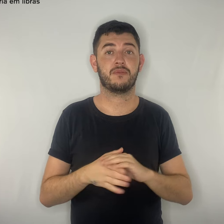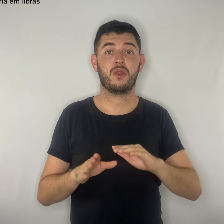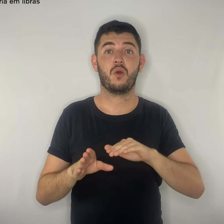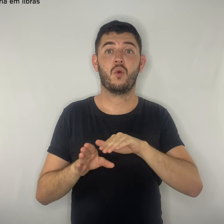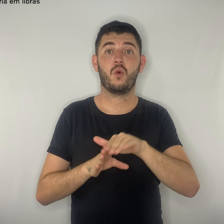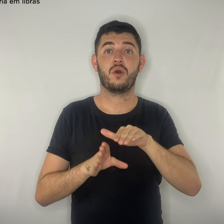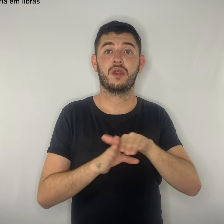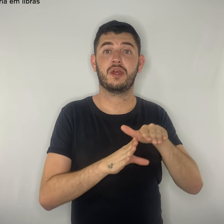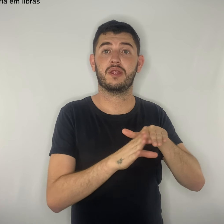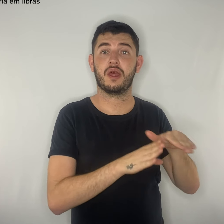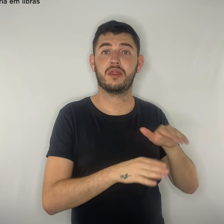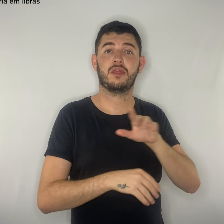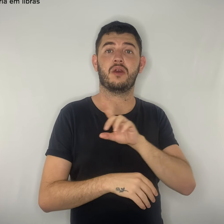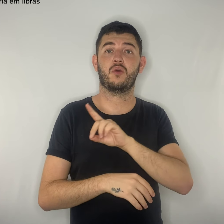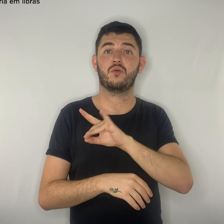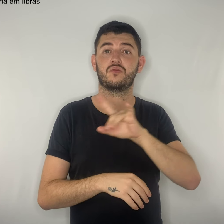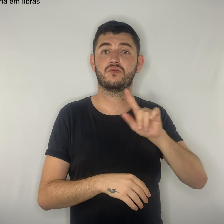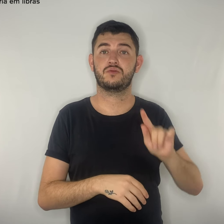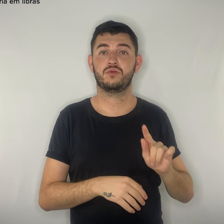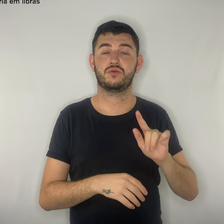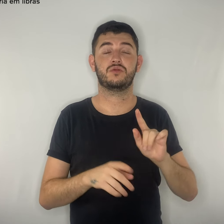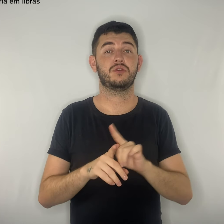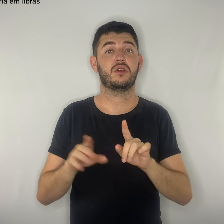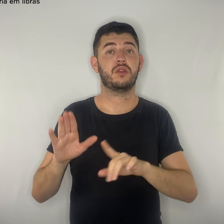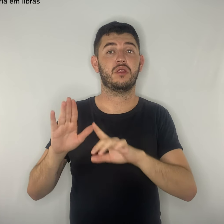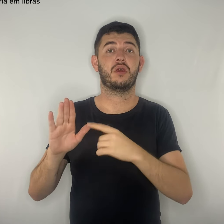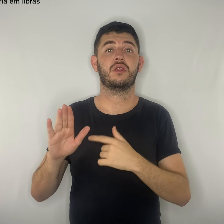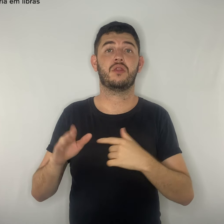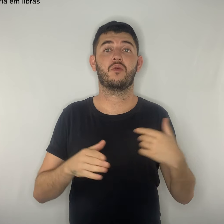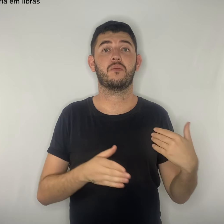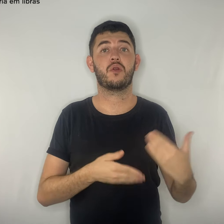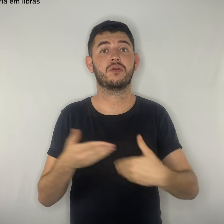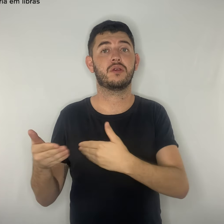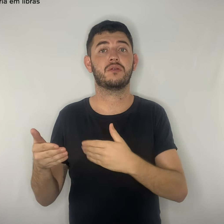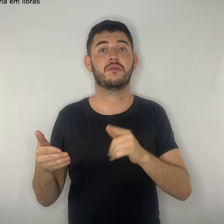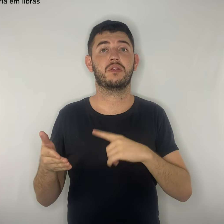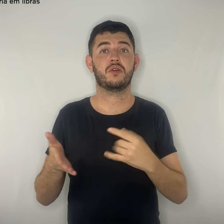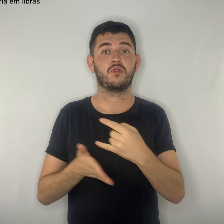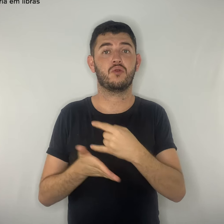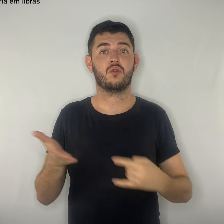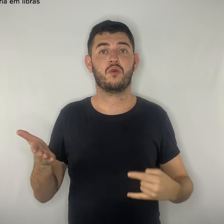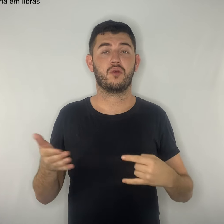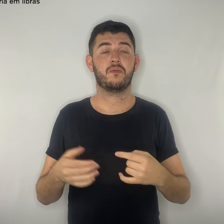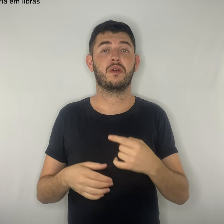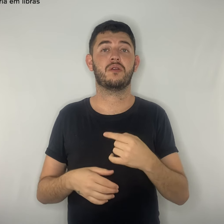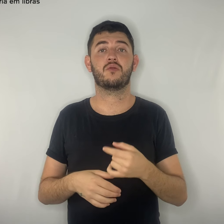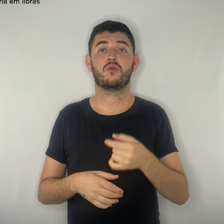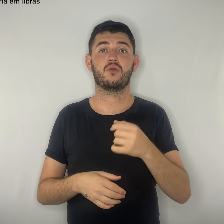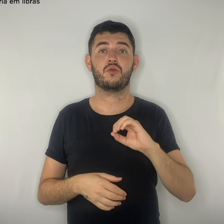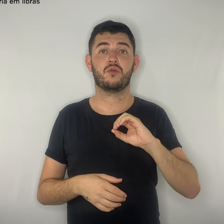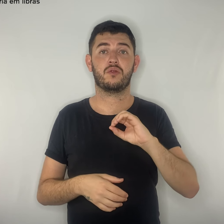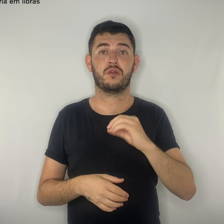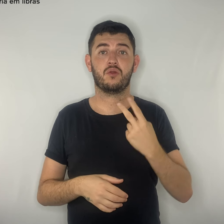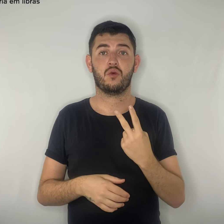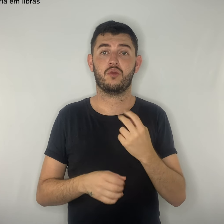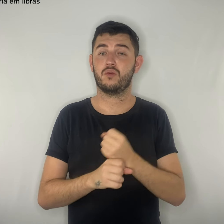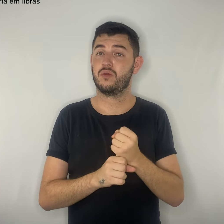datas e os procedimentos estão na circular de número 2224 divulgada